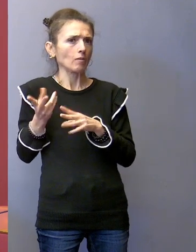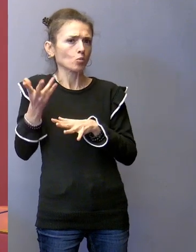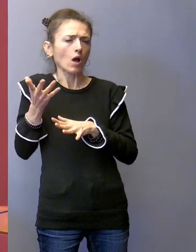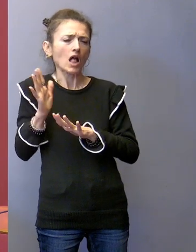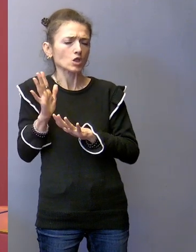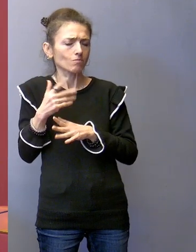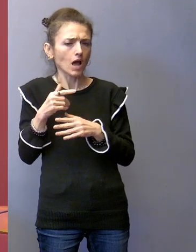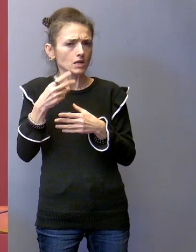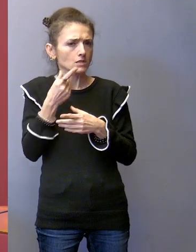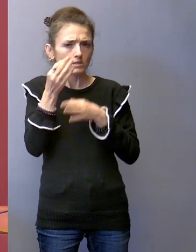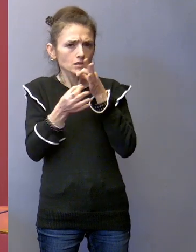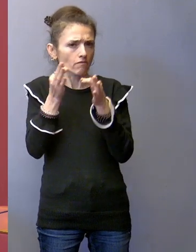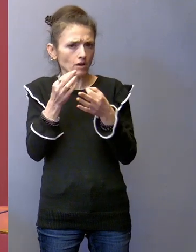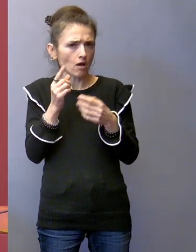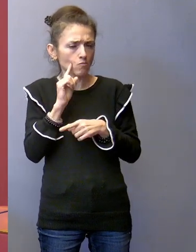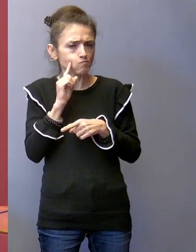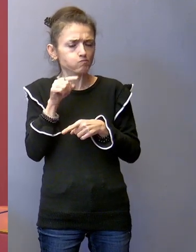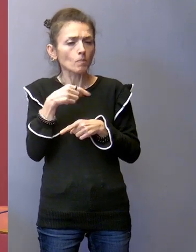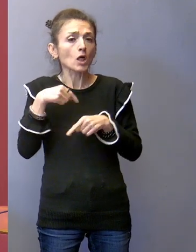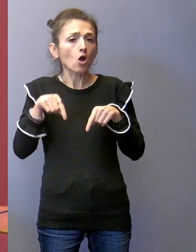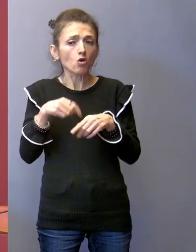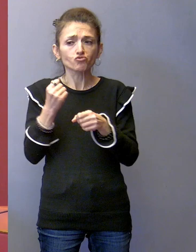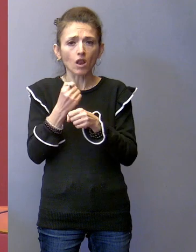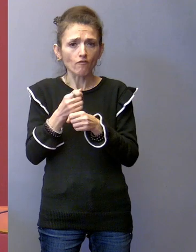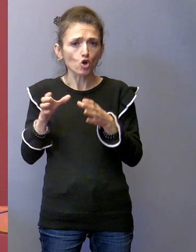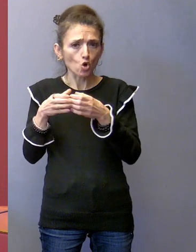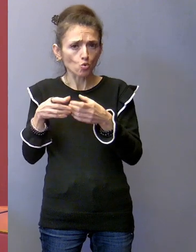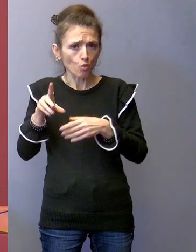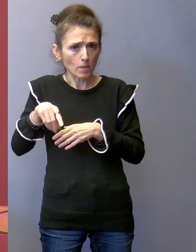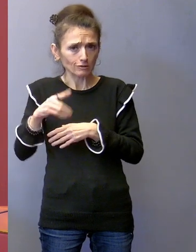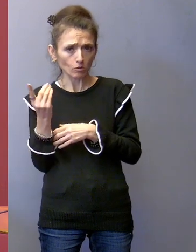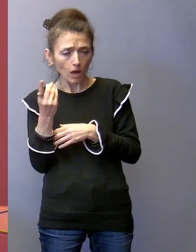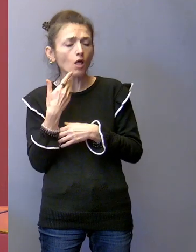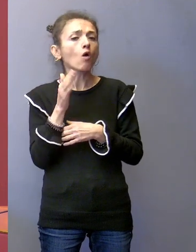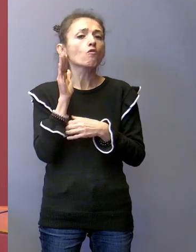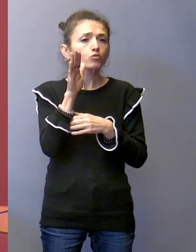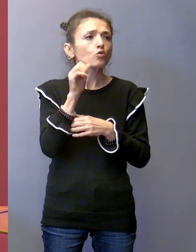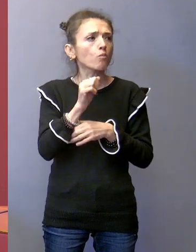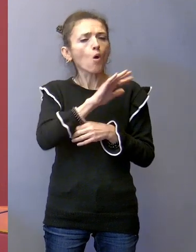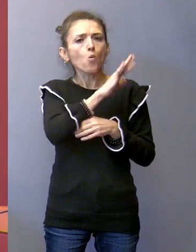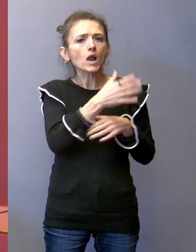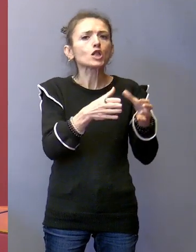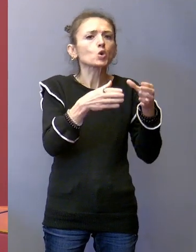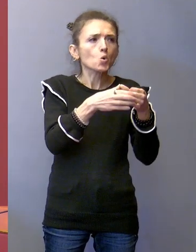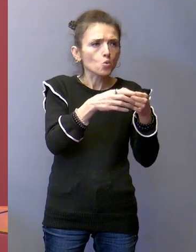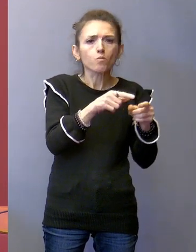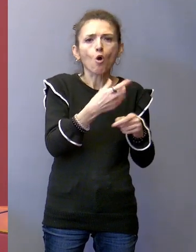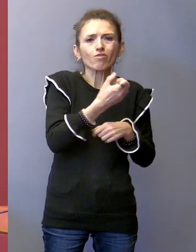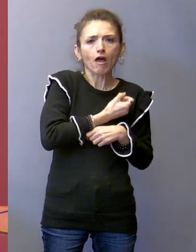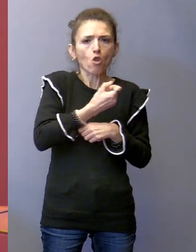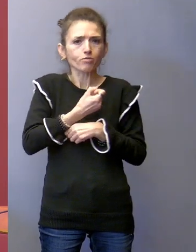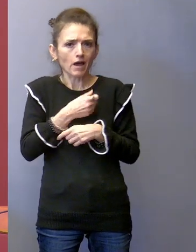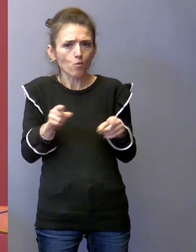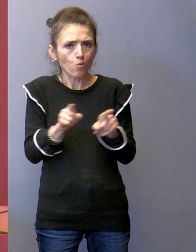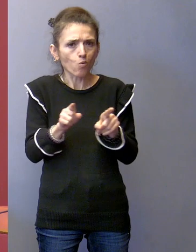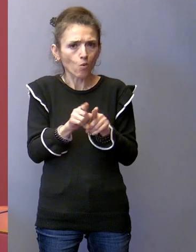d'aula oggi è il gruppo del Partito Democratico Domani è un altro gruppo ma se non ci risolviamo questo dubbio rischiamo poi di non